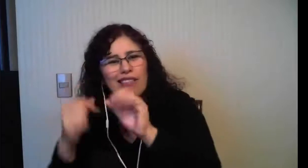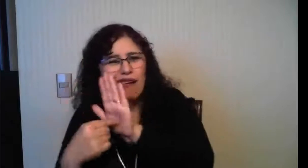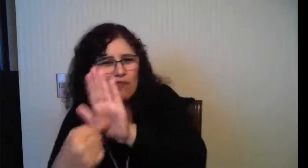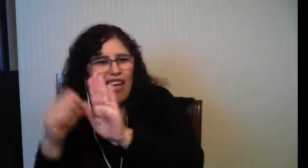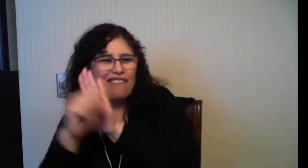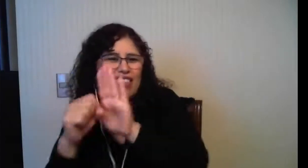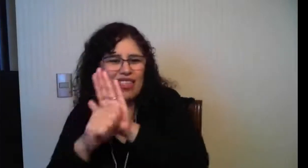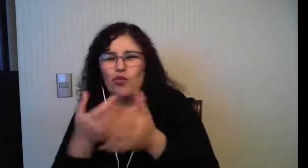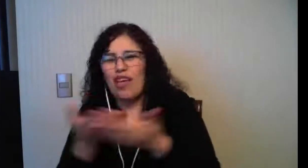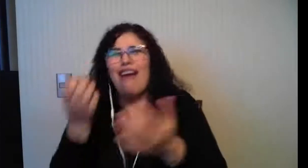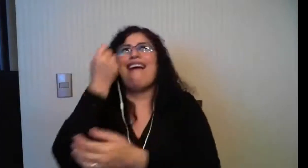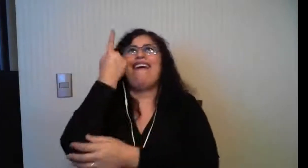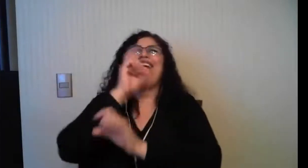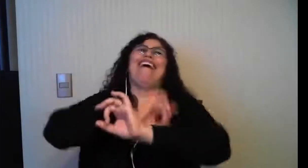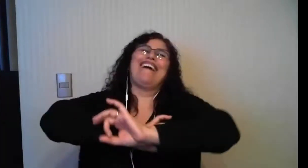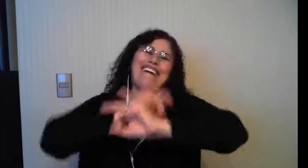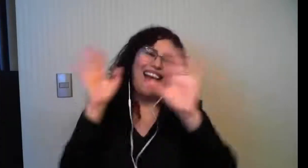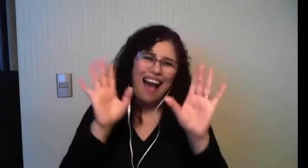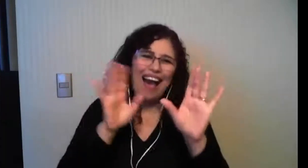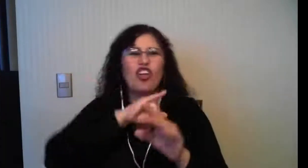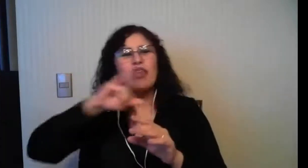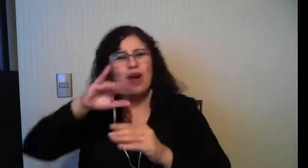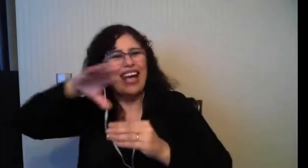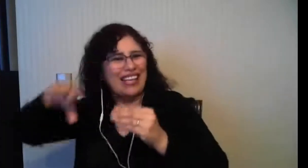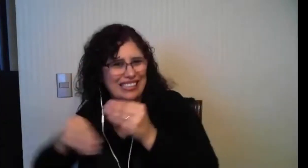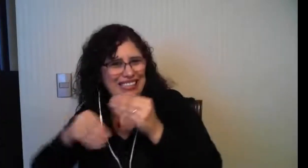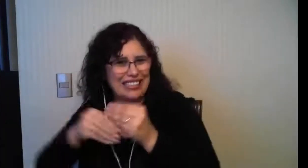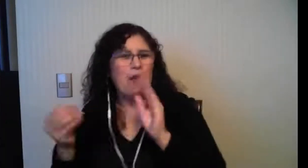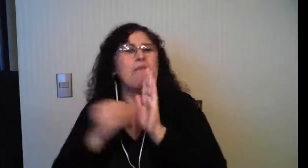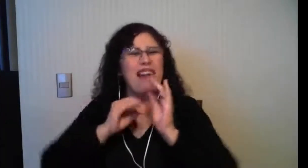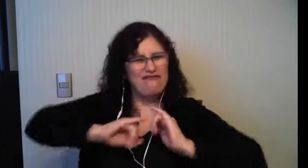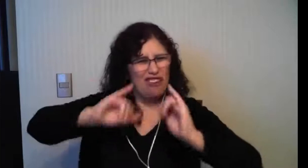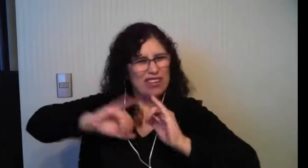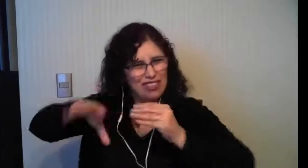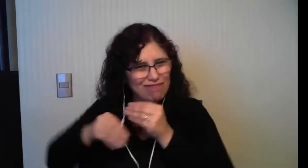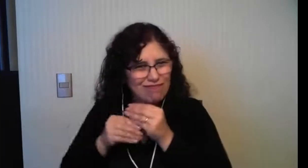poder ir haciendo un poco más prolijo algunas cosas, ¿ok?